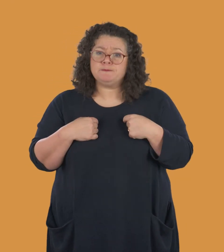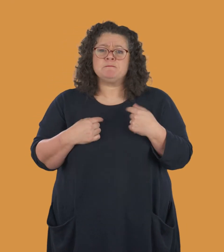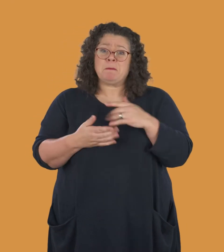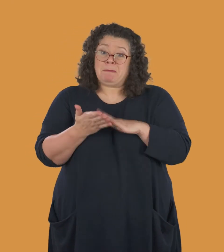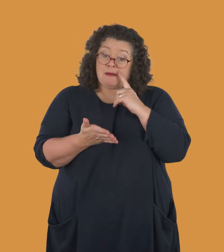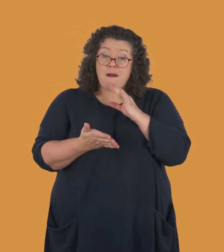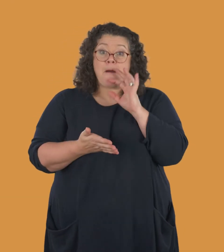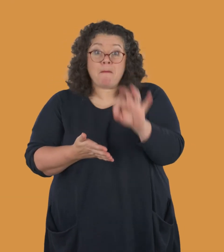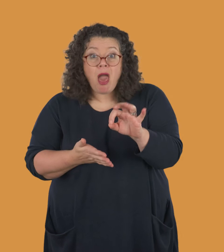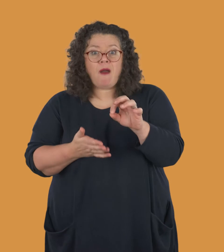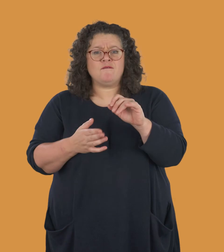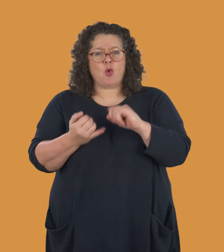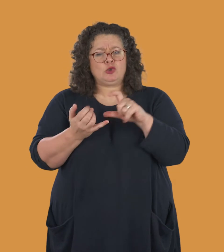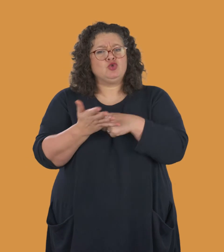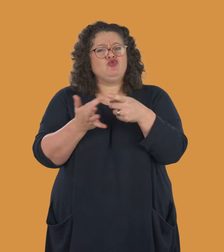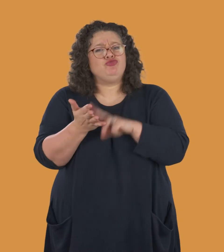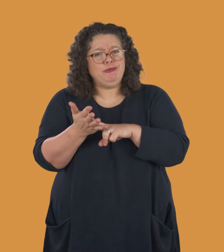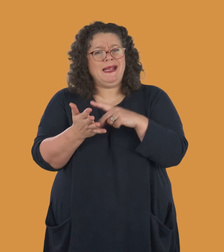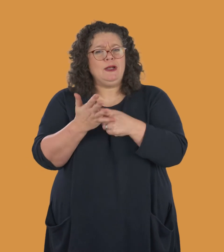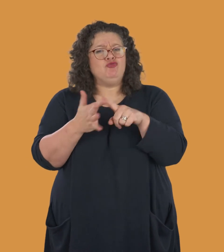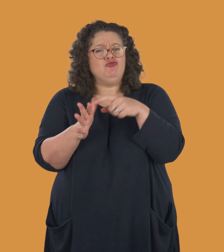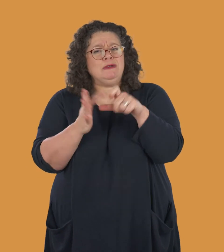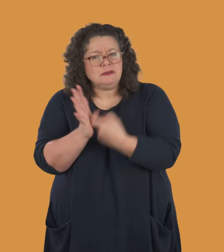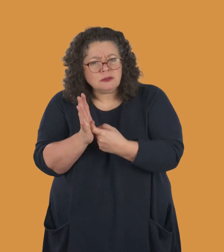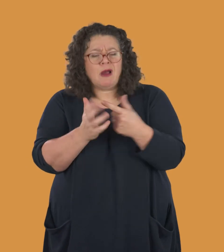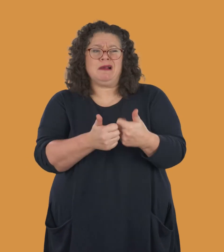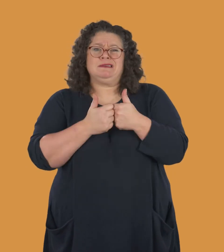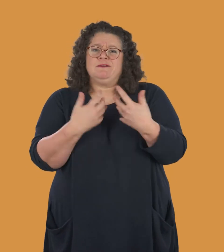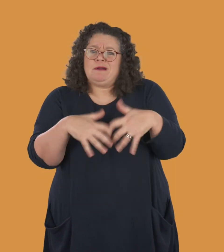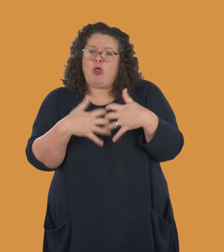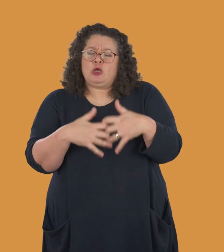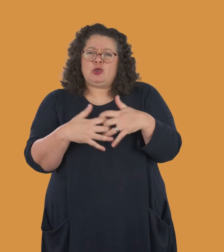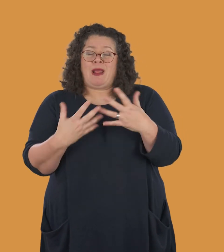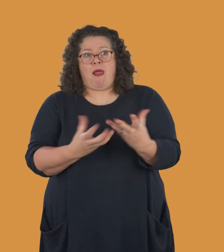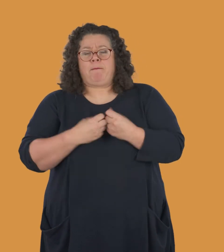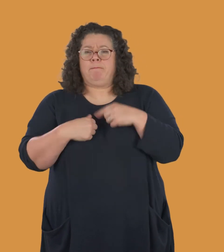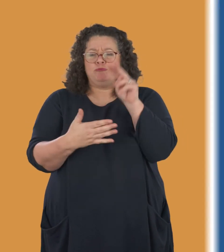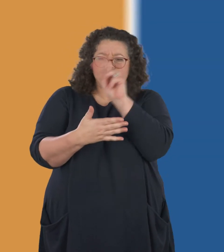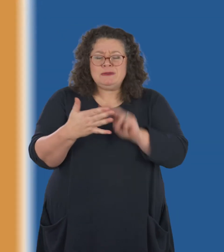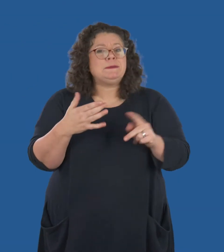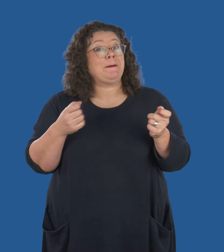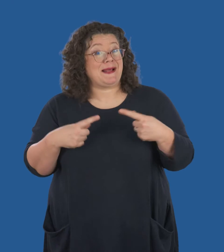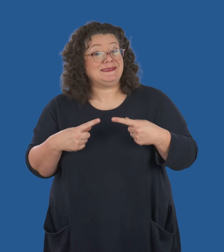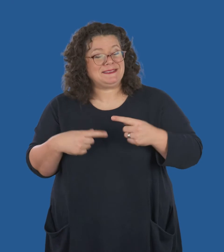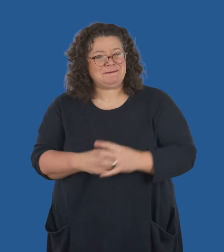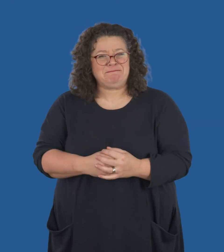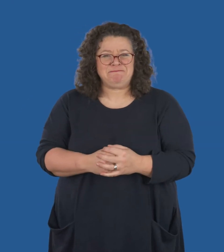i'r Gronfa ar gyfer technoleg cynorthwyol fel darllenydd sgrin i ddarllen ei e-byst. Mae